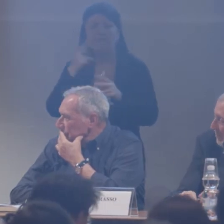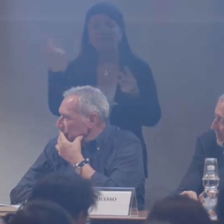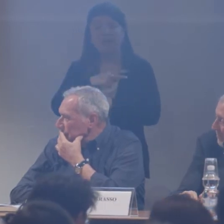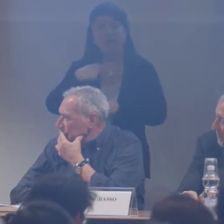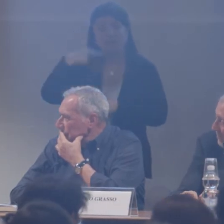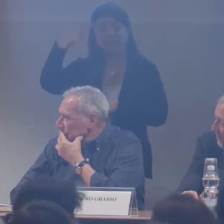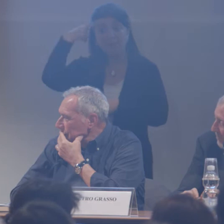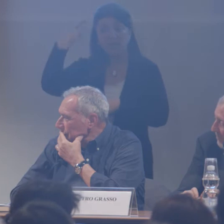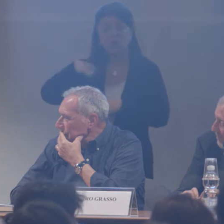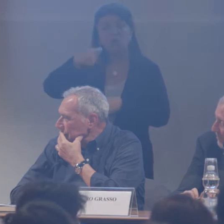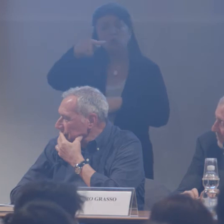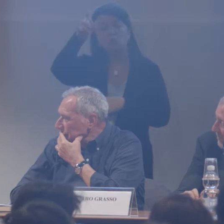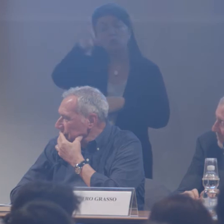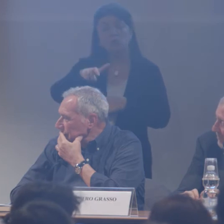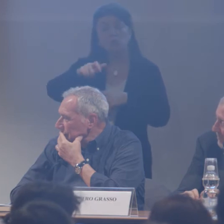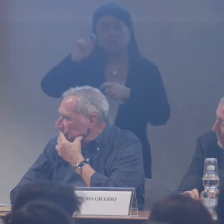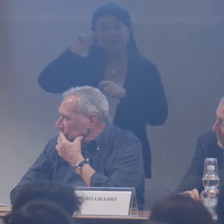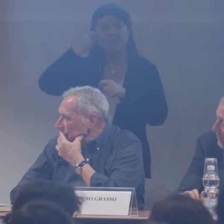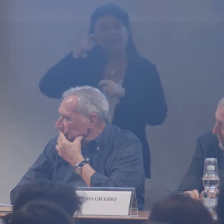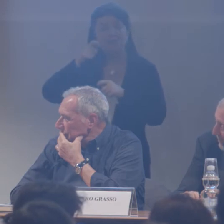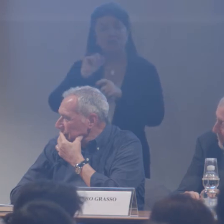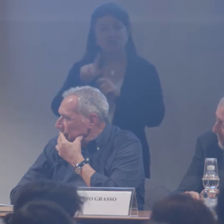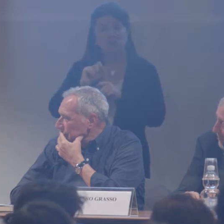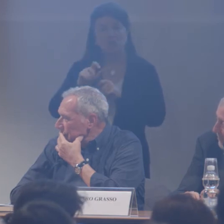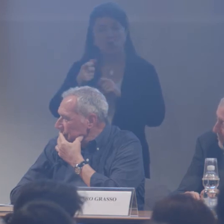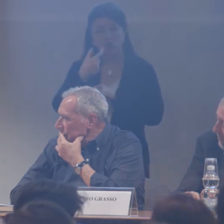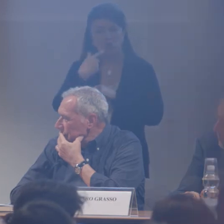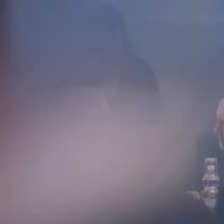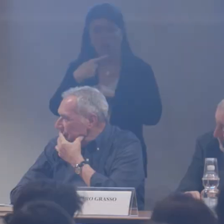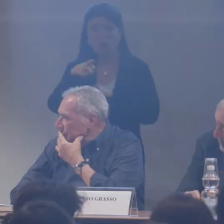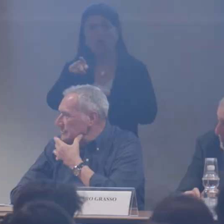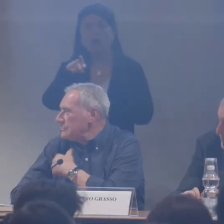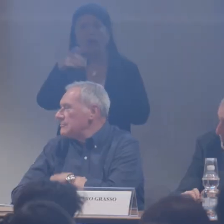uno spacciatore gli tagliarono la testa, gli messero la testa